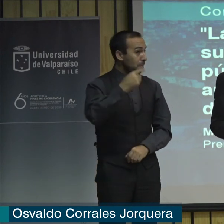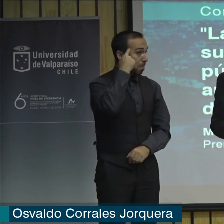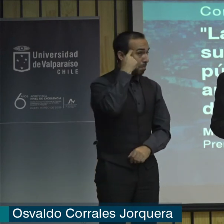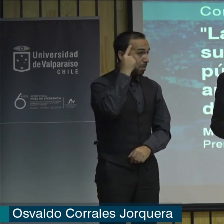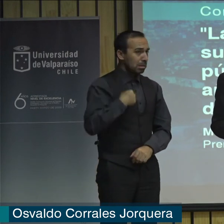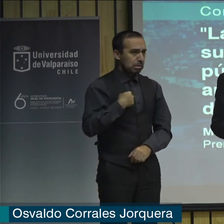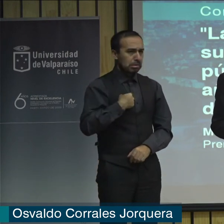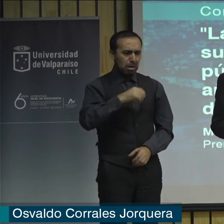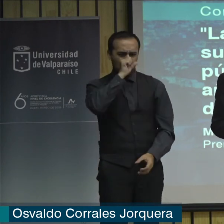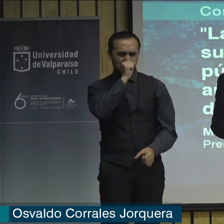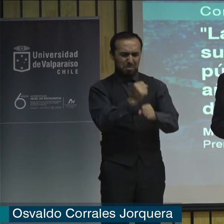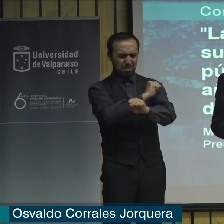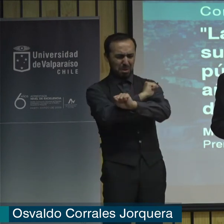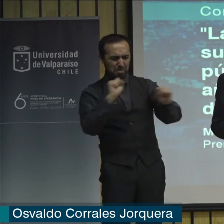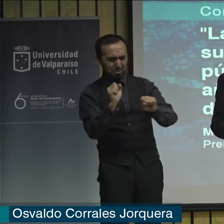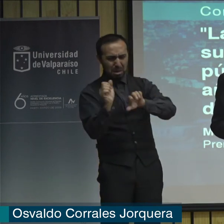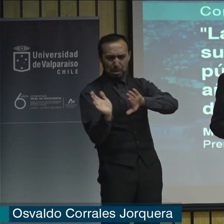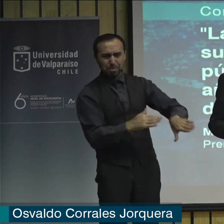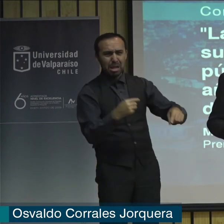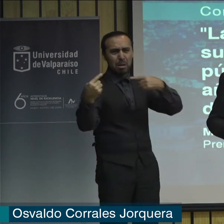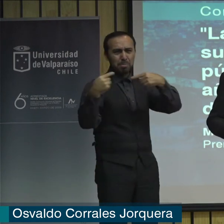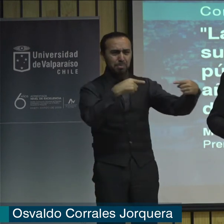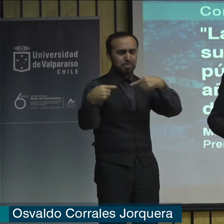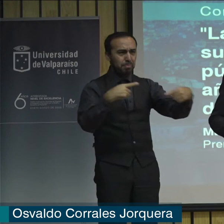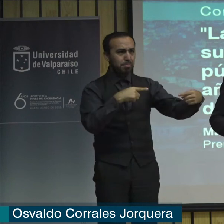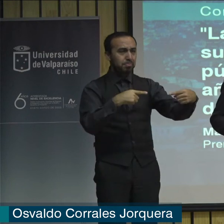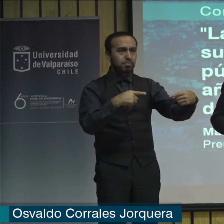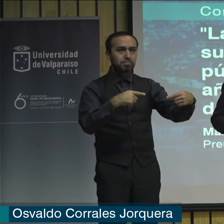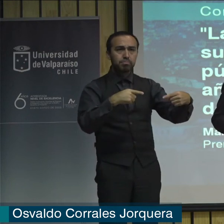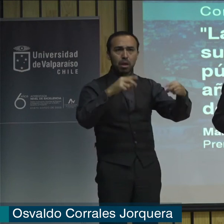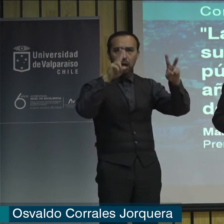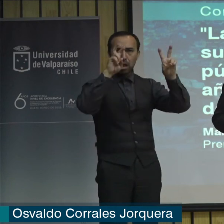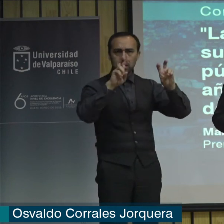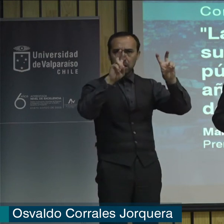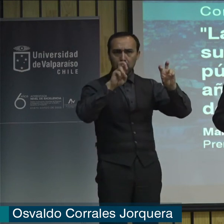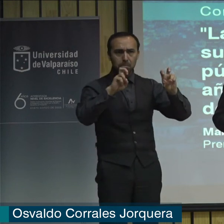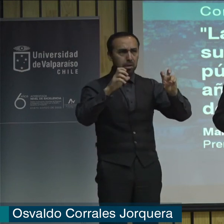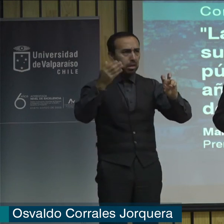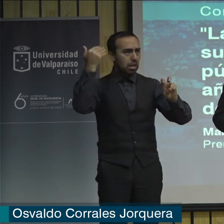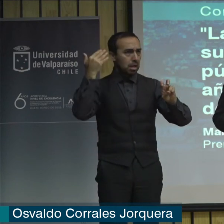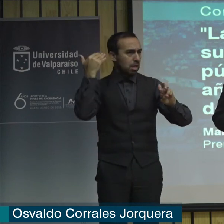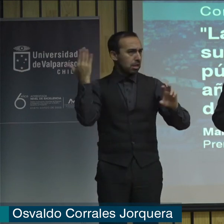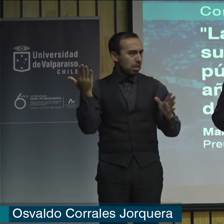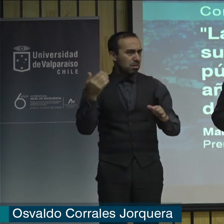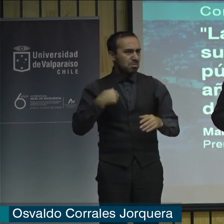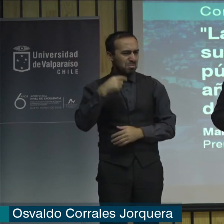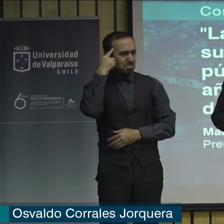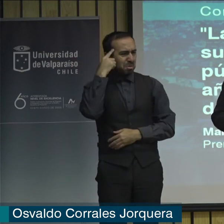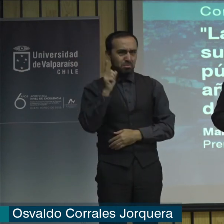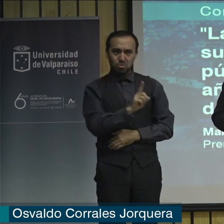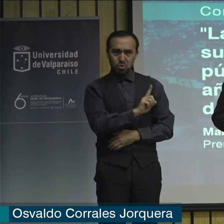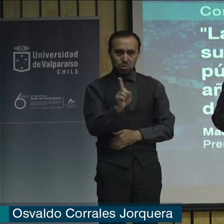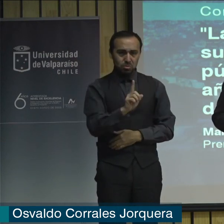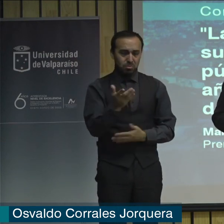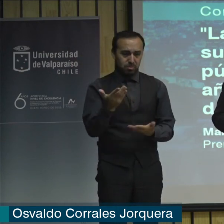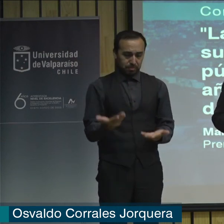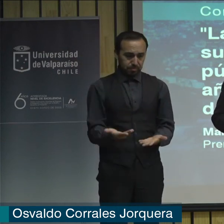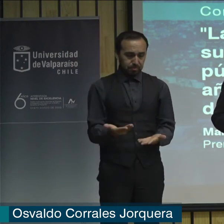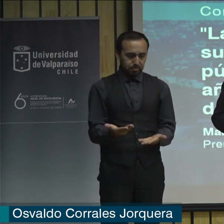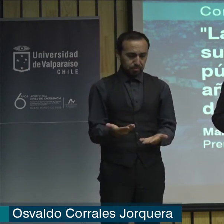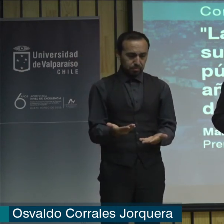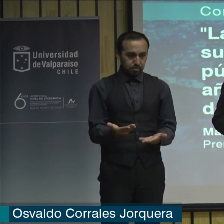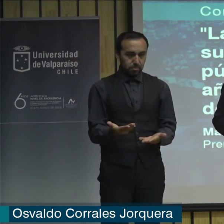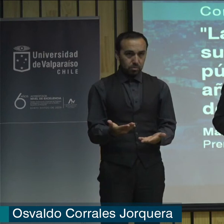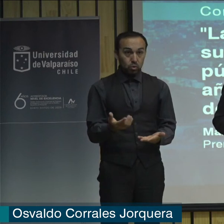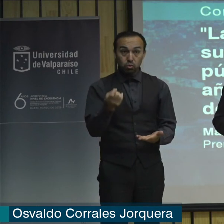renunciar a la discusión académica y al intercambio de ideas sobre hechos de tanta trascendencia como con